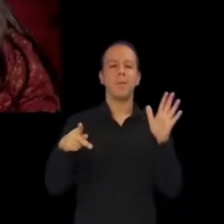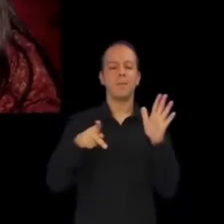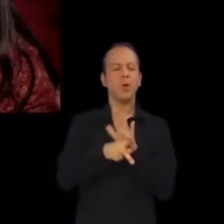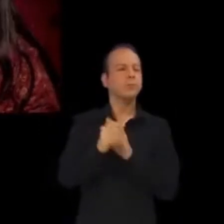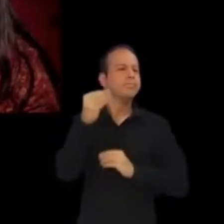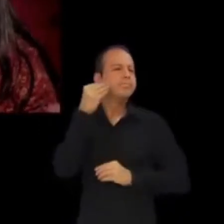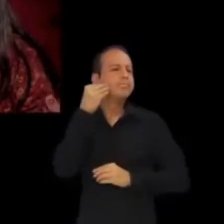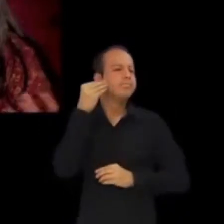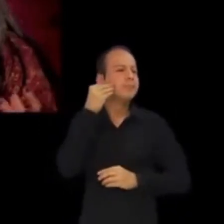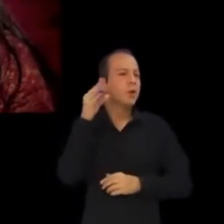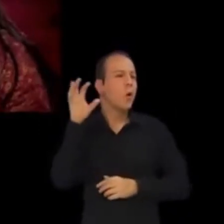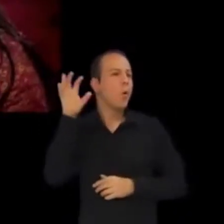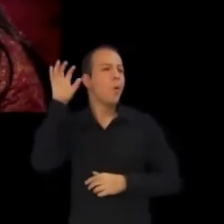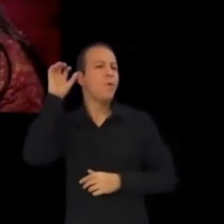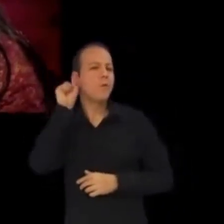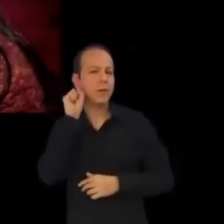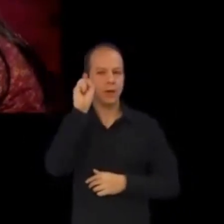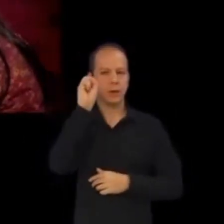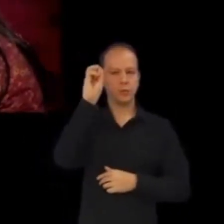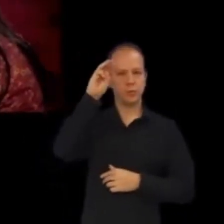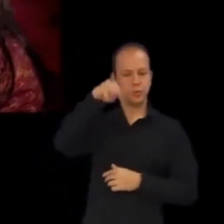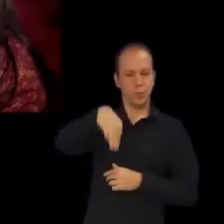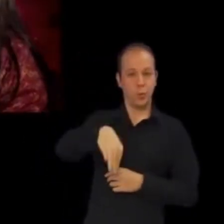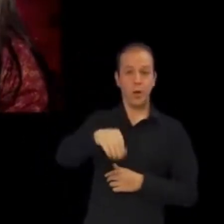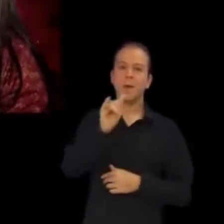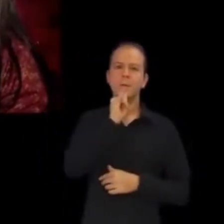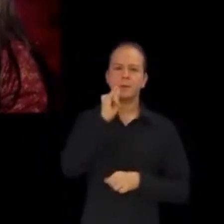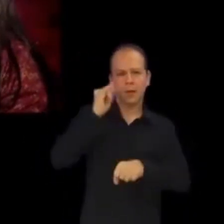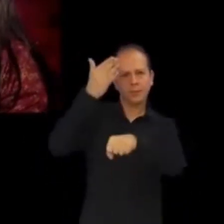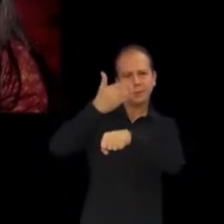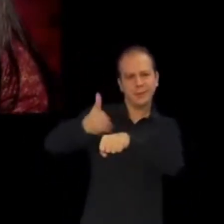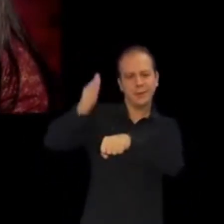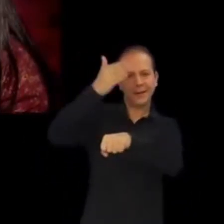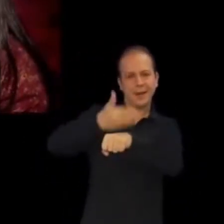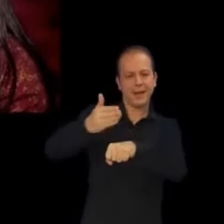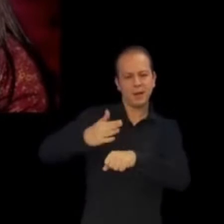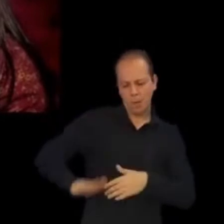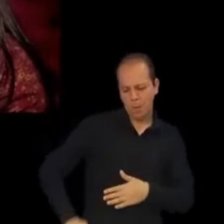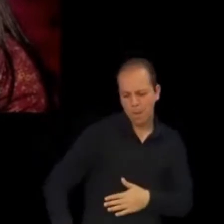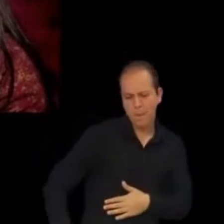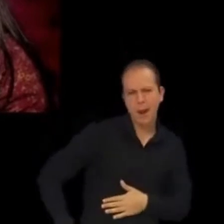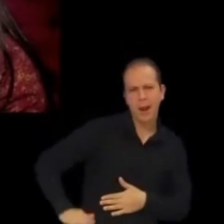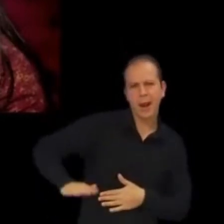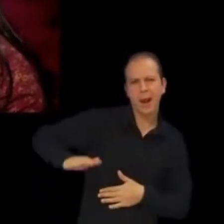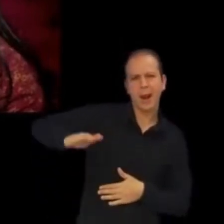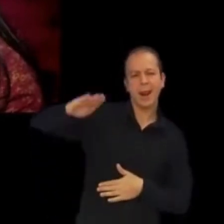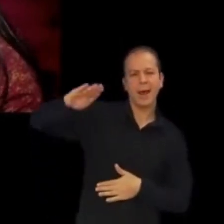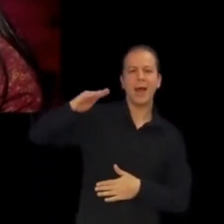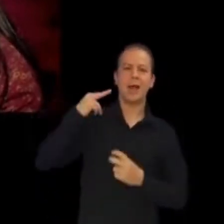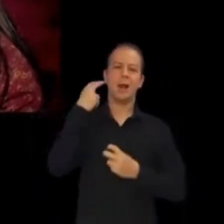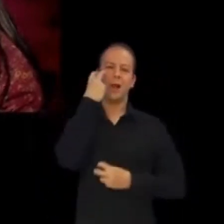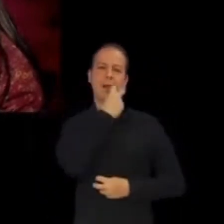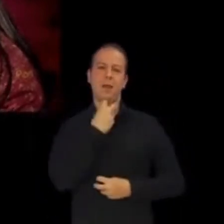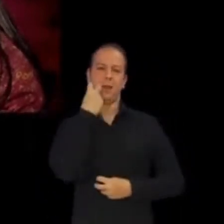palavras, tentar ouvir o som da fala, né? Então eu fui treinada desde pequena para fazer leitura labial. Por